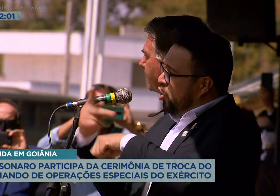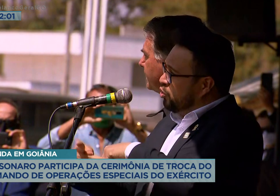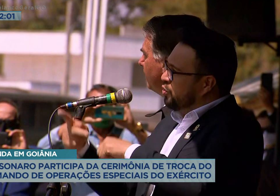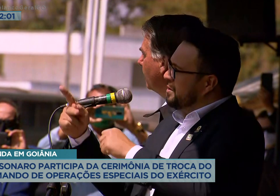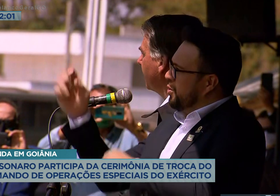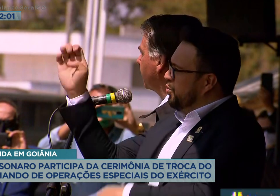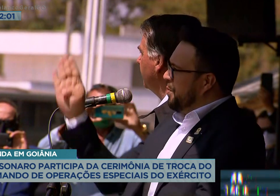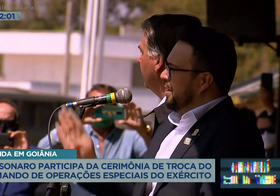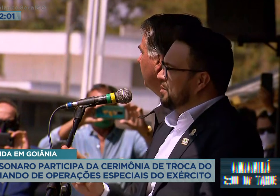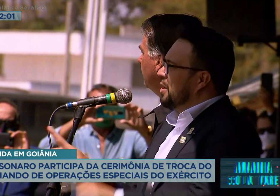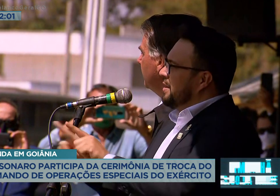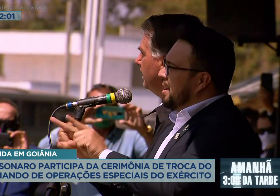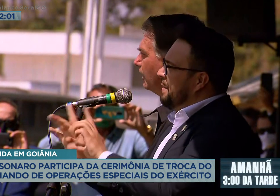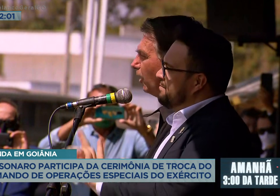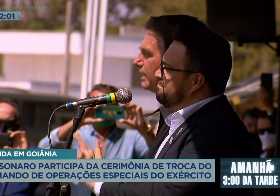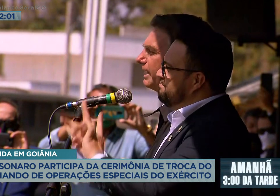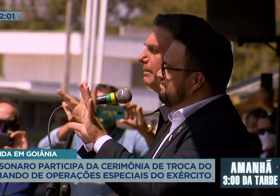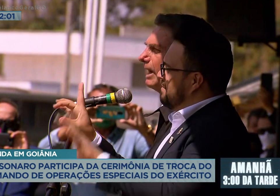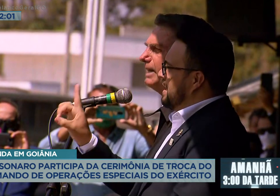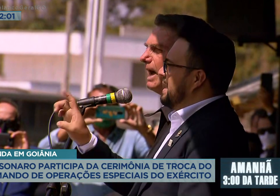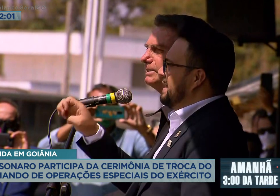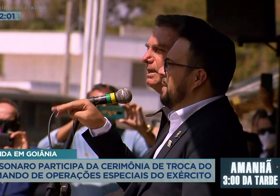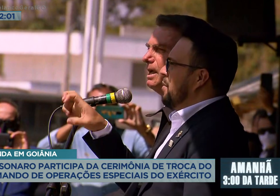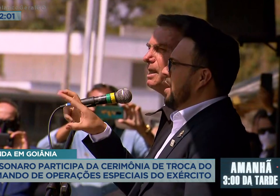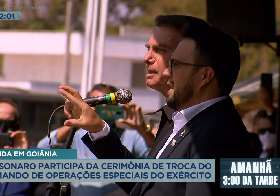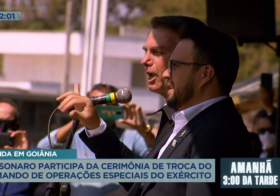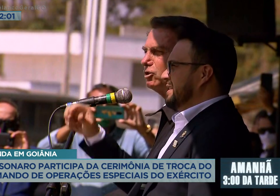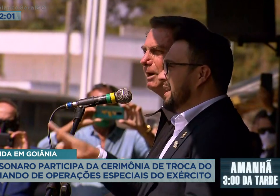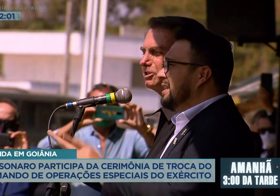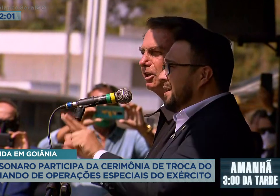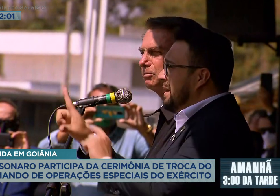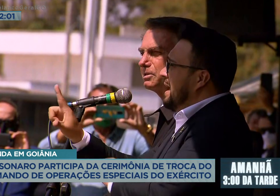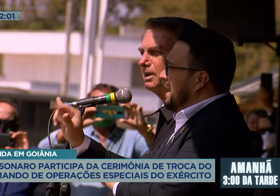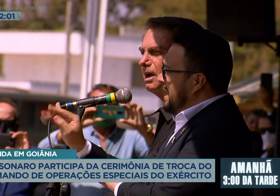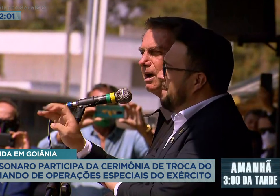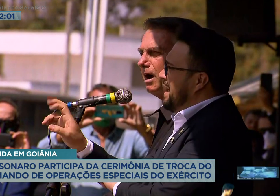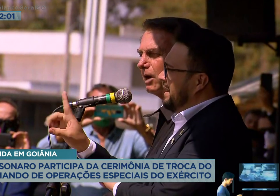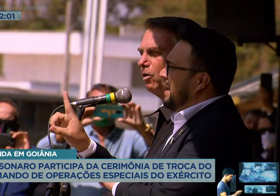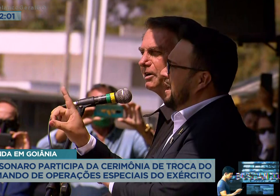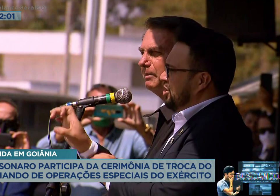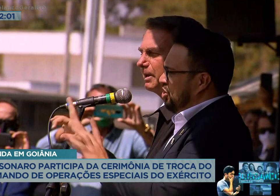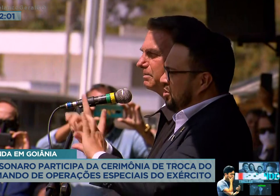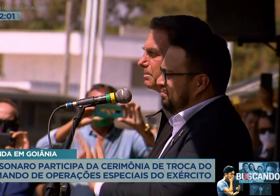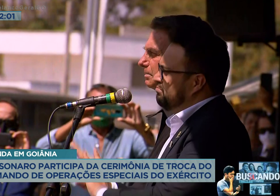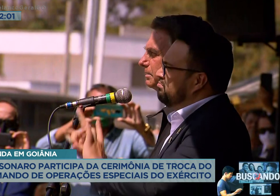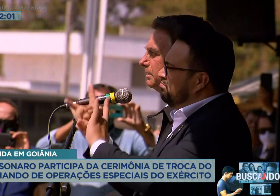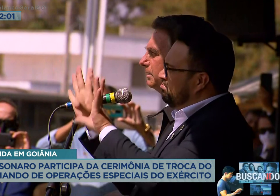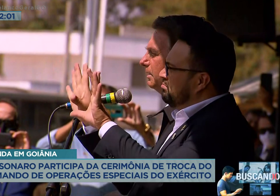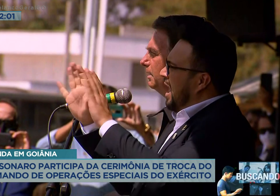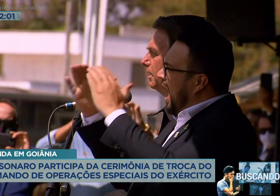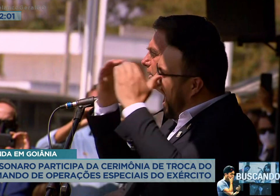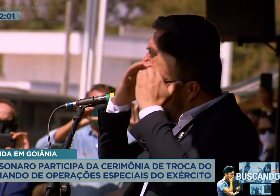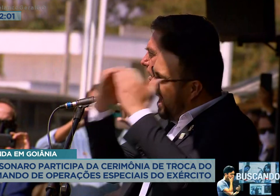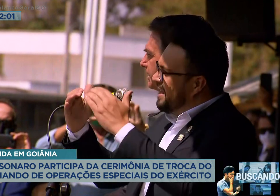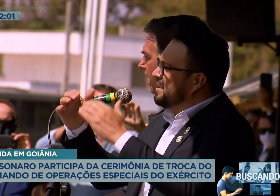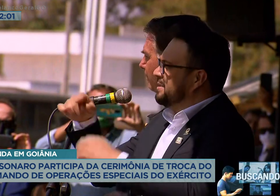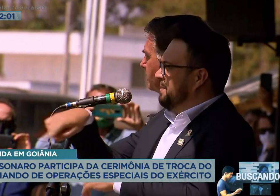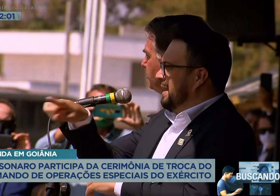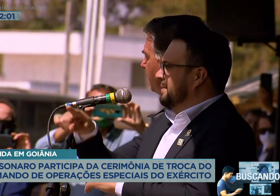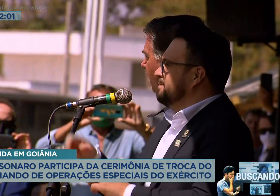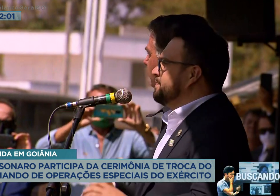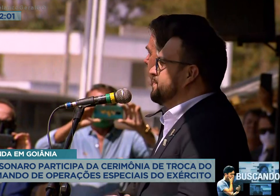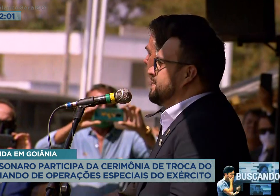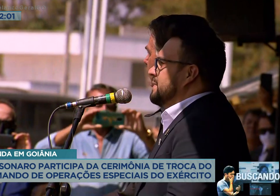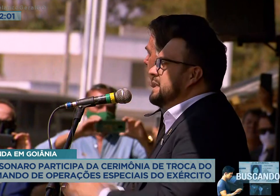a nossa democracia e a nossa liberdade sejam mantidos a qualquer preço. Nós